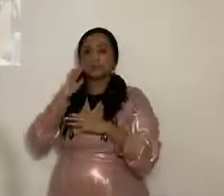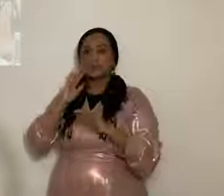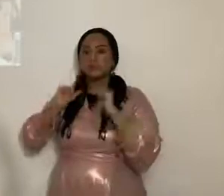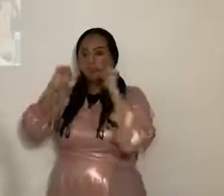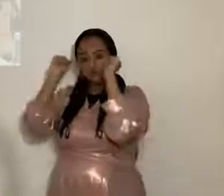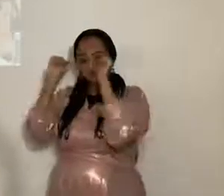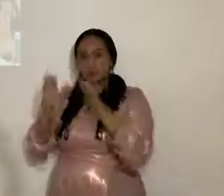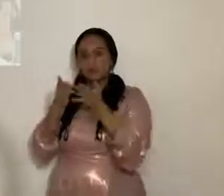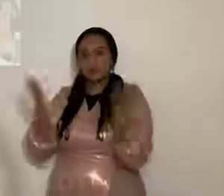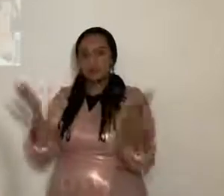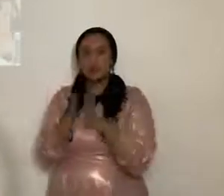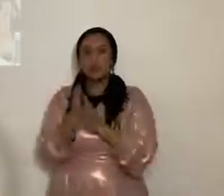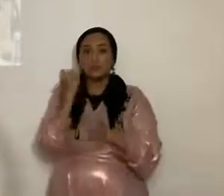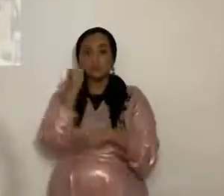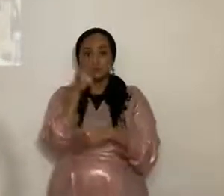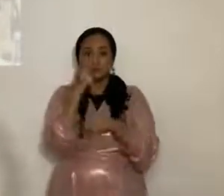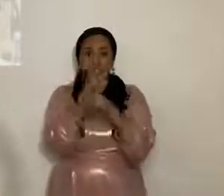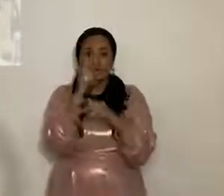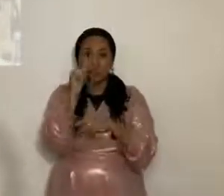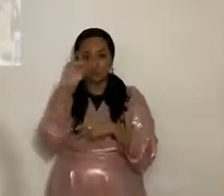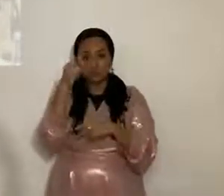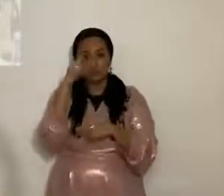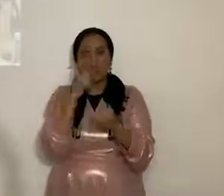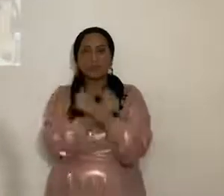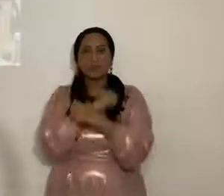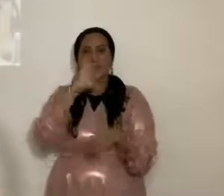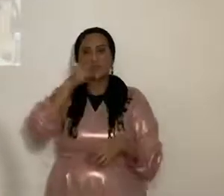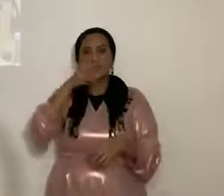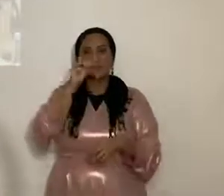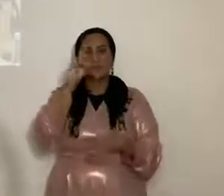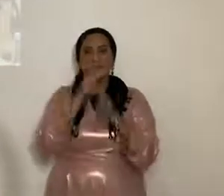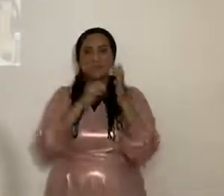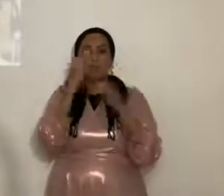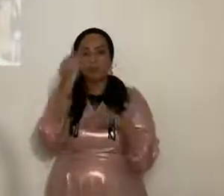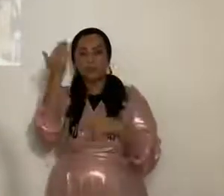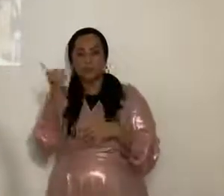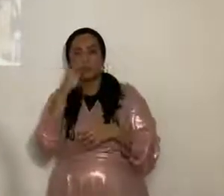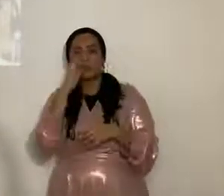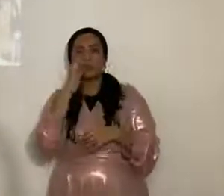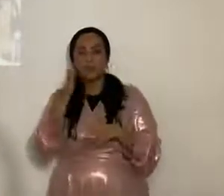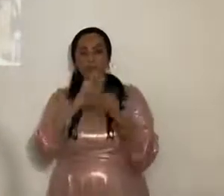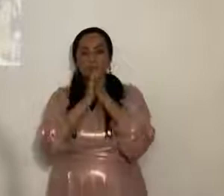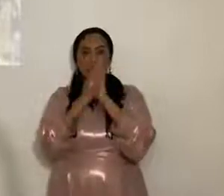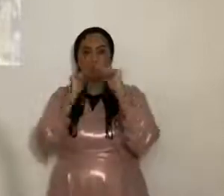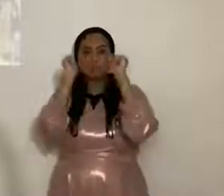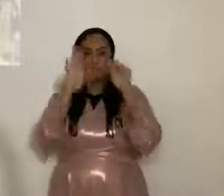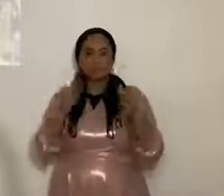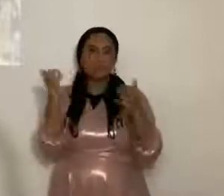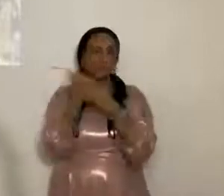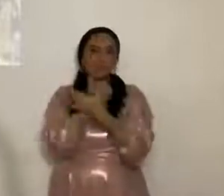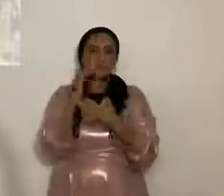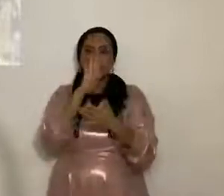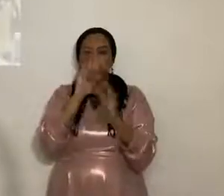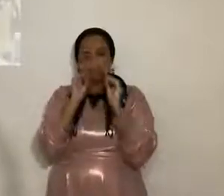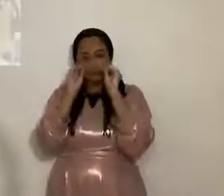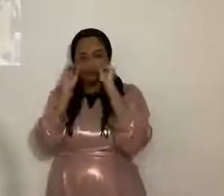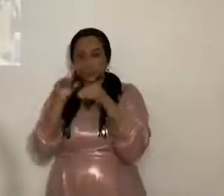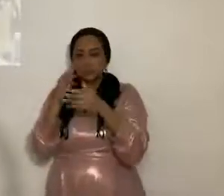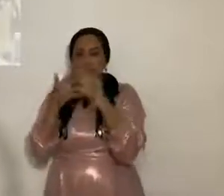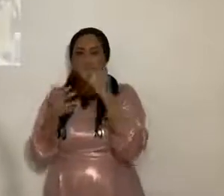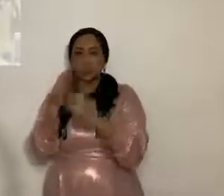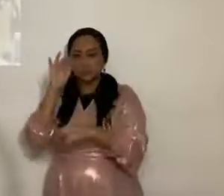bendecirá. Si tú guardas la Torah por amor, Juan 14:15, vas a ser bendecido en todo lo que pusieres tu